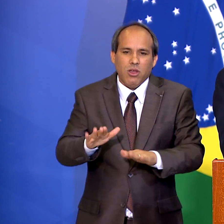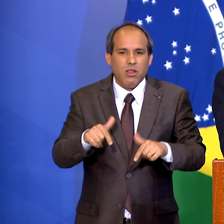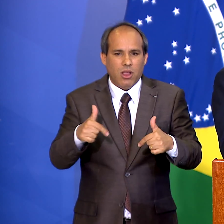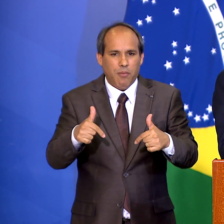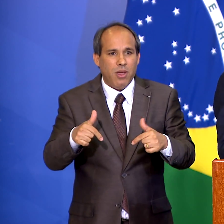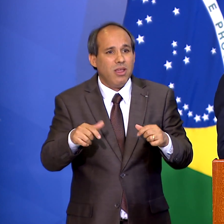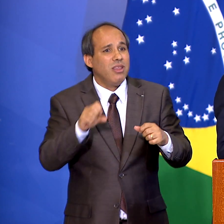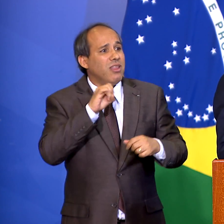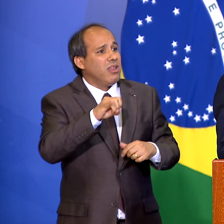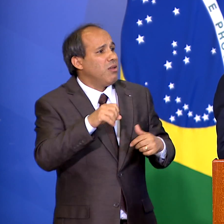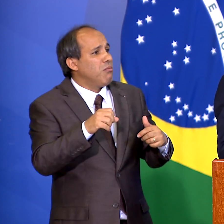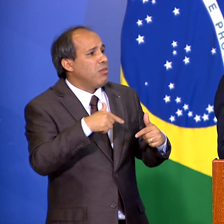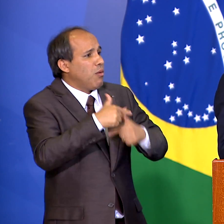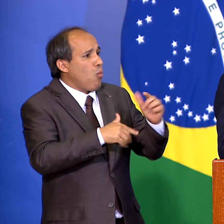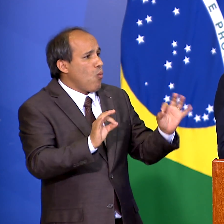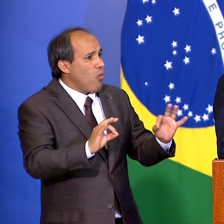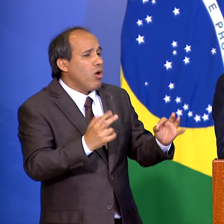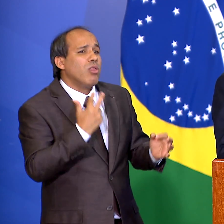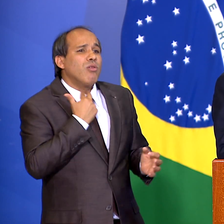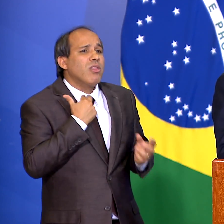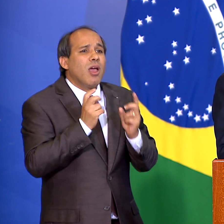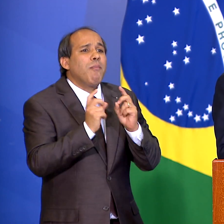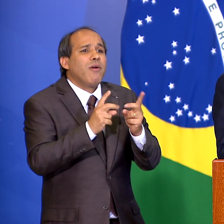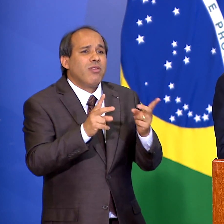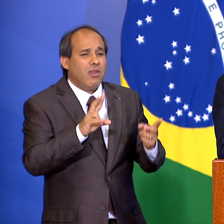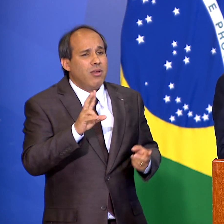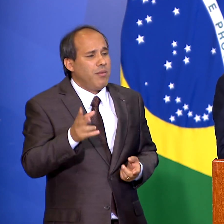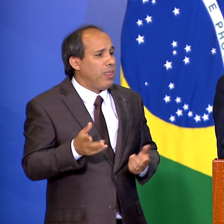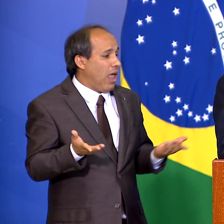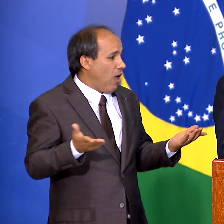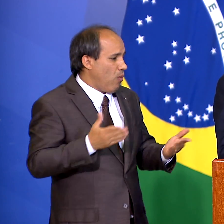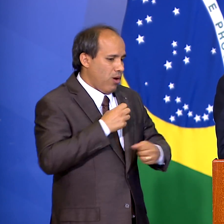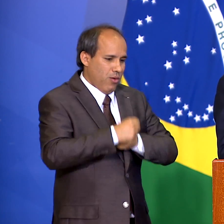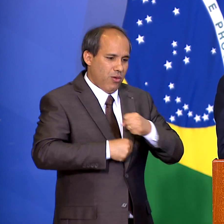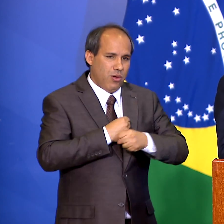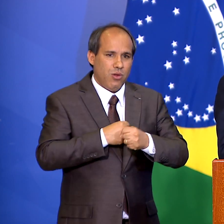não tem para quem vender. Nesse ano, criamos 4 milhões de novos